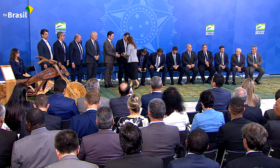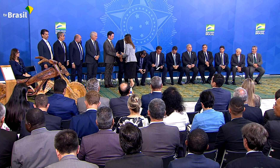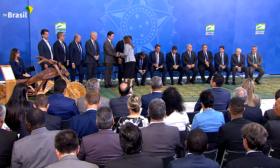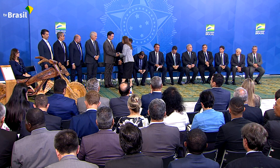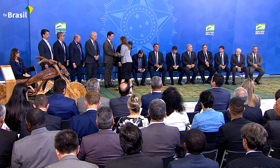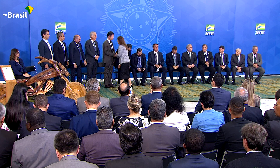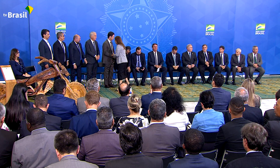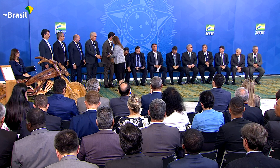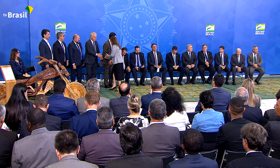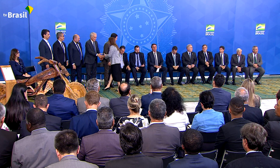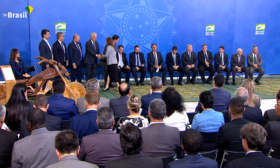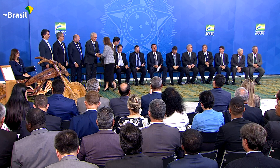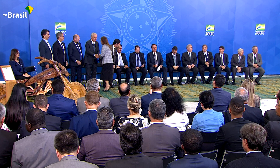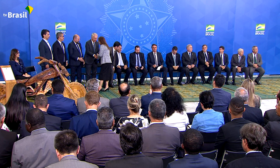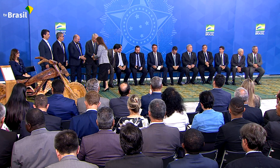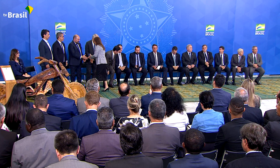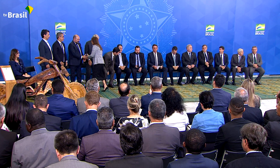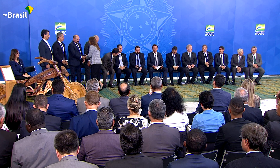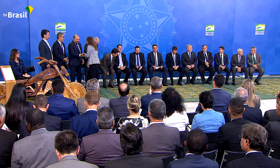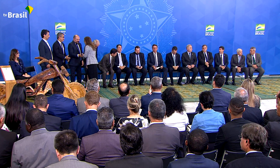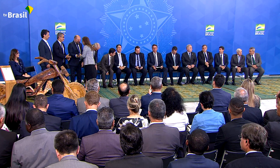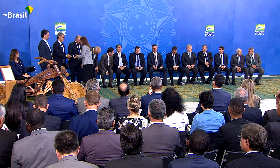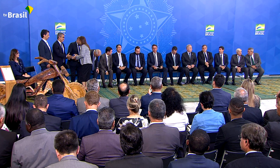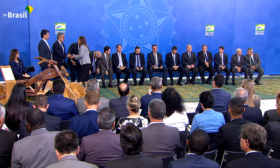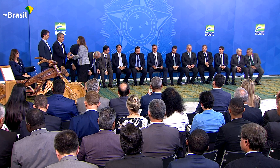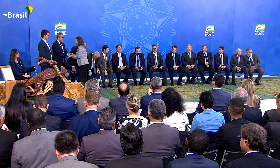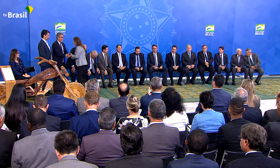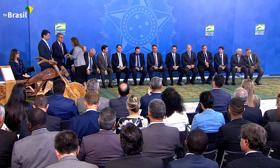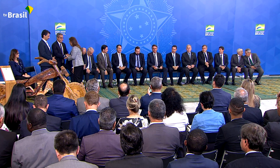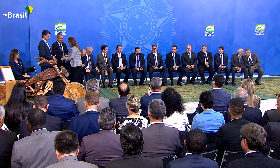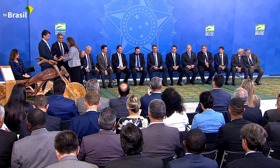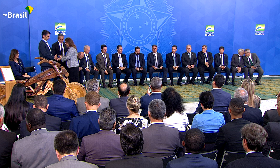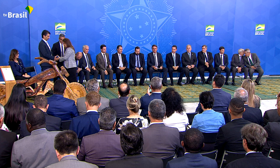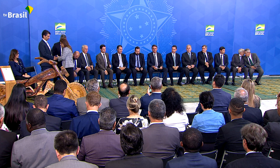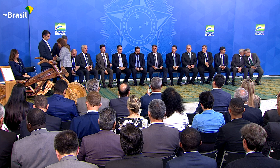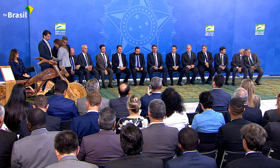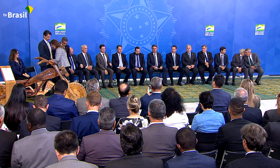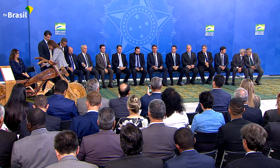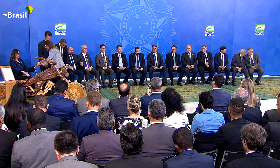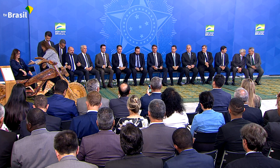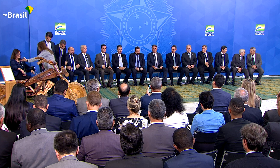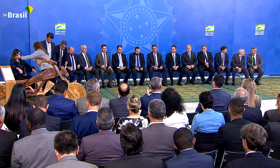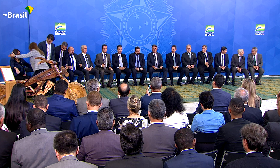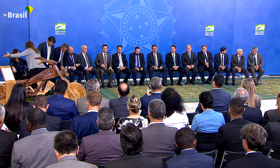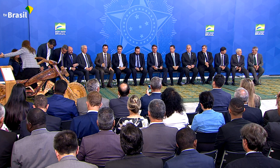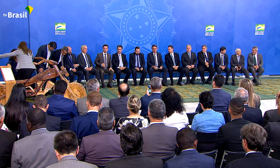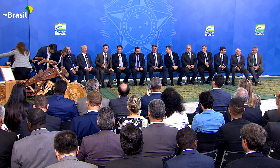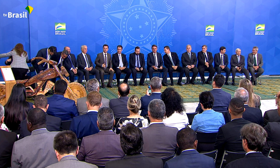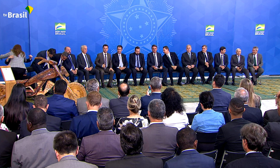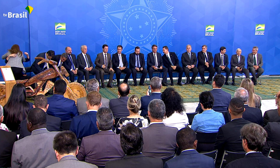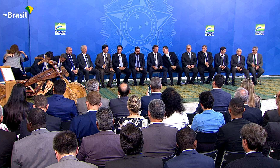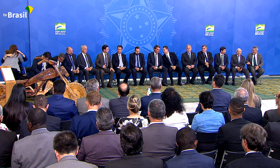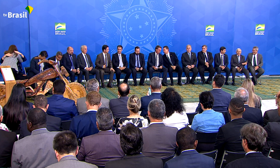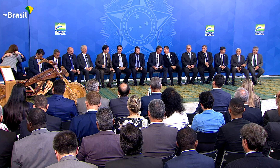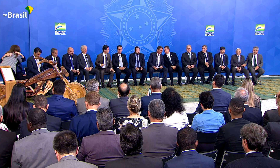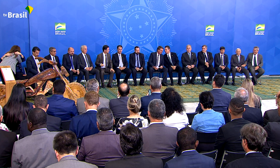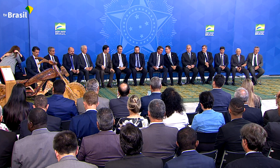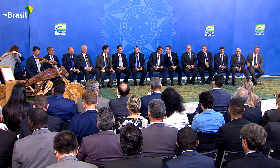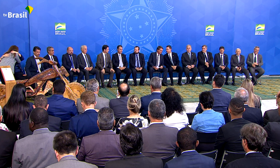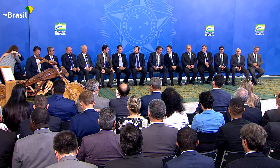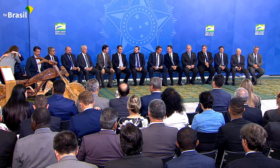E aí E aí E aí E aí